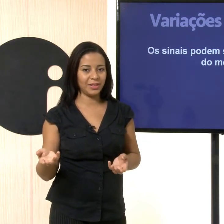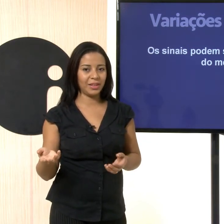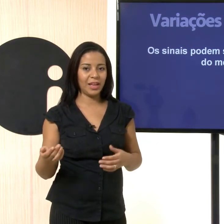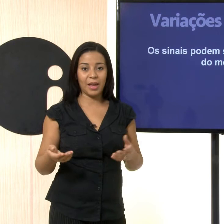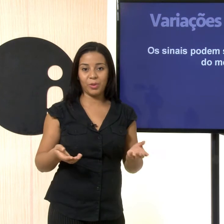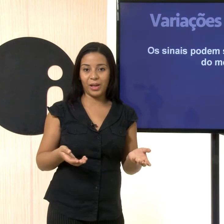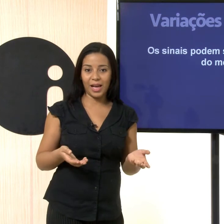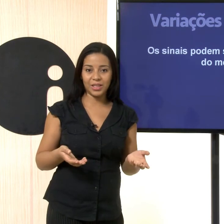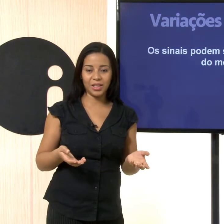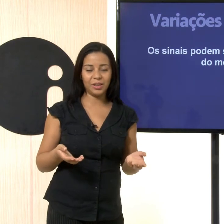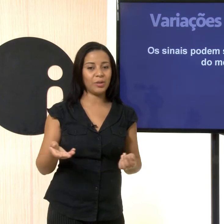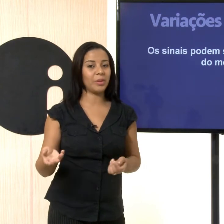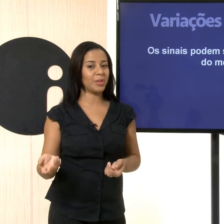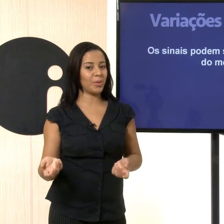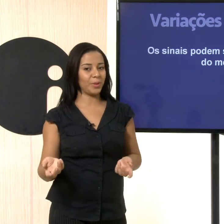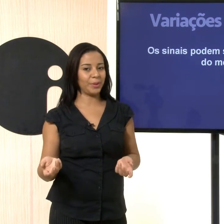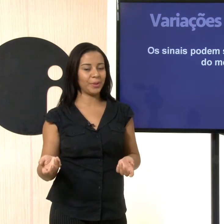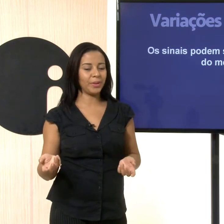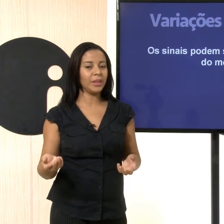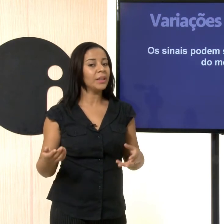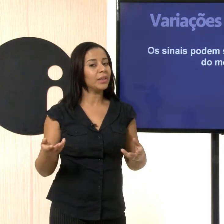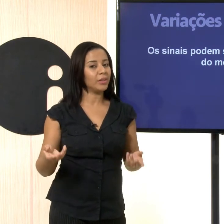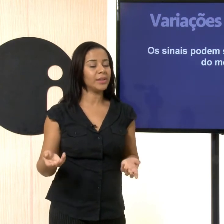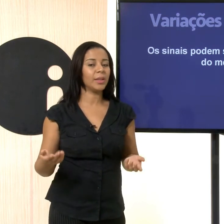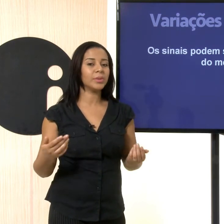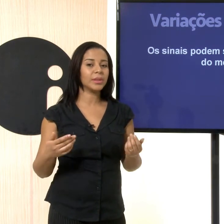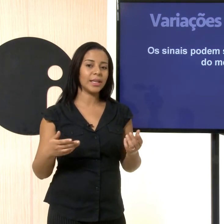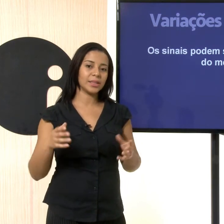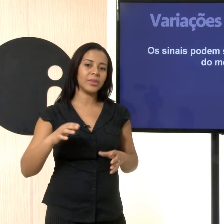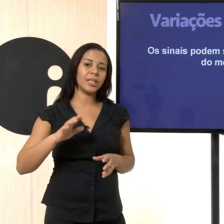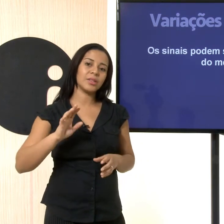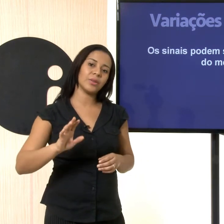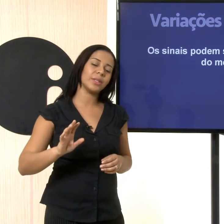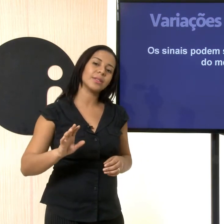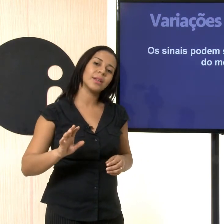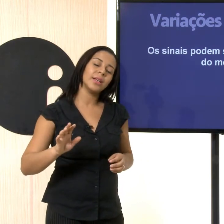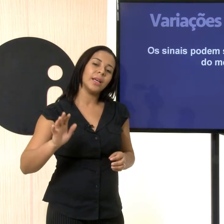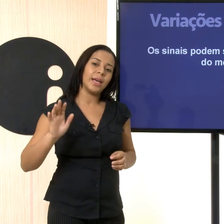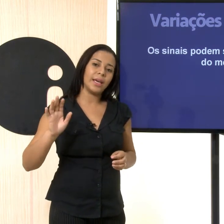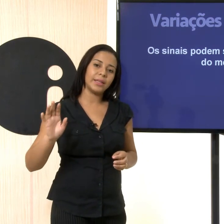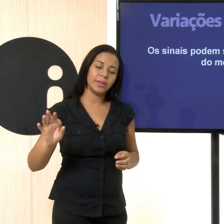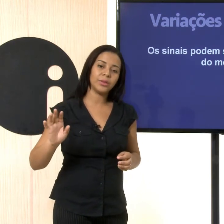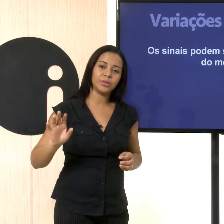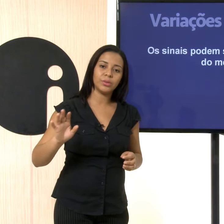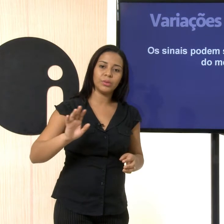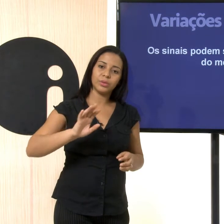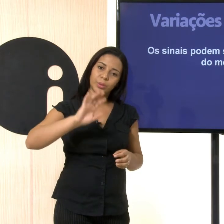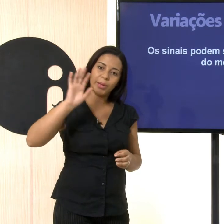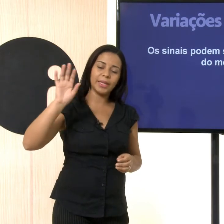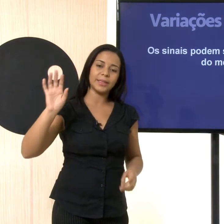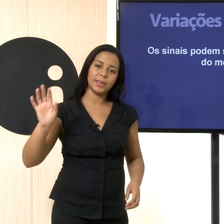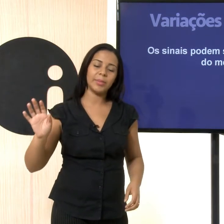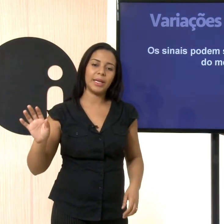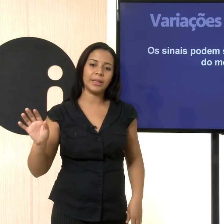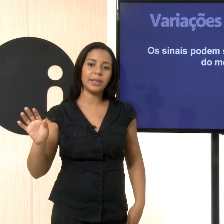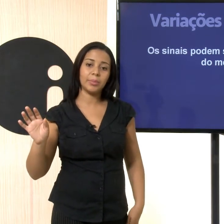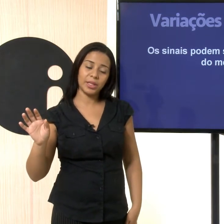É bolacha ou é biscoito? Então, nós temos essas variações dentro do país também, que depende